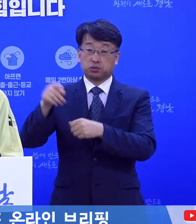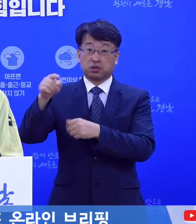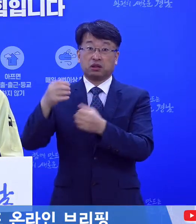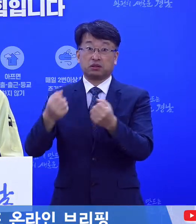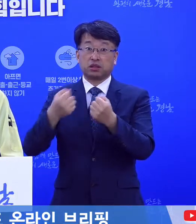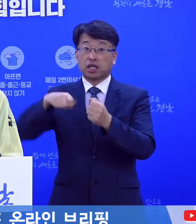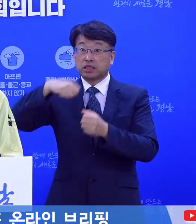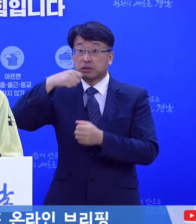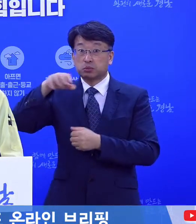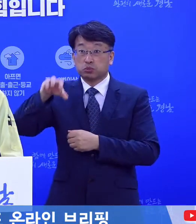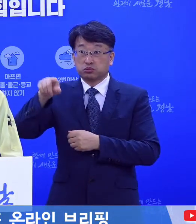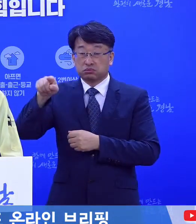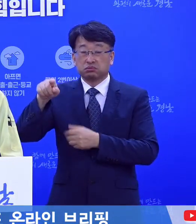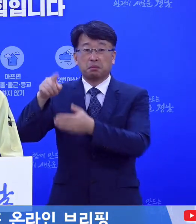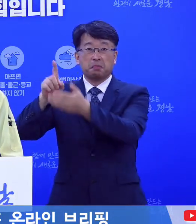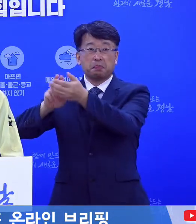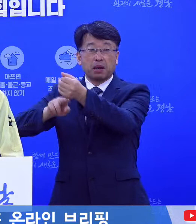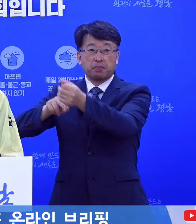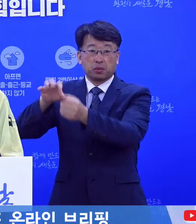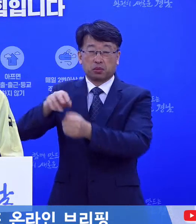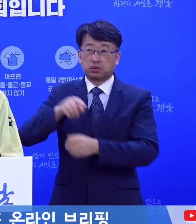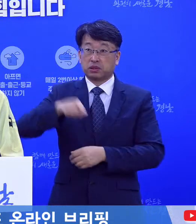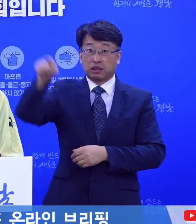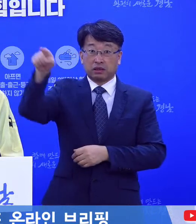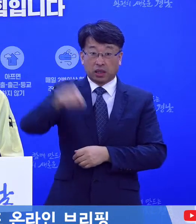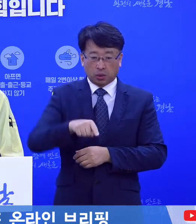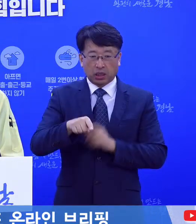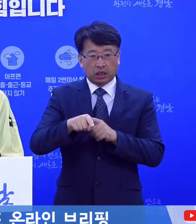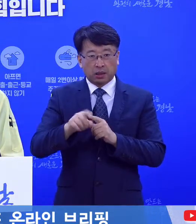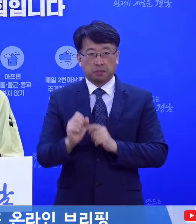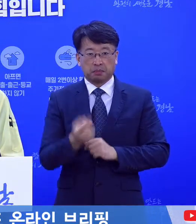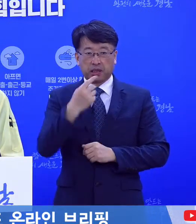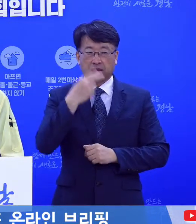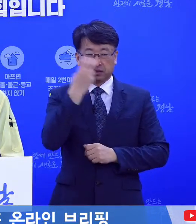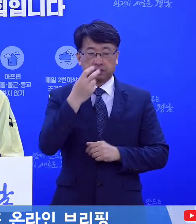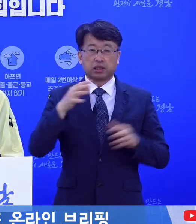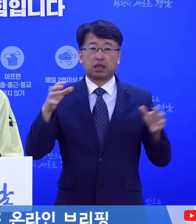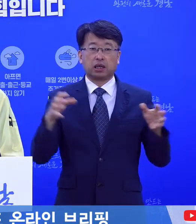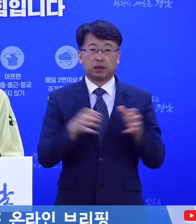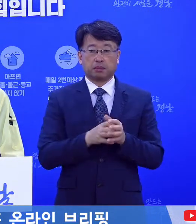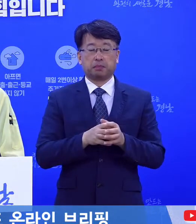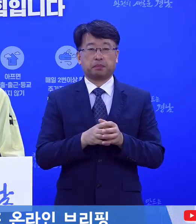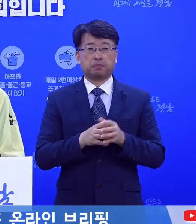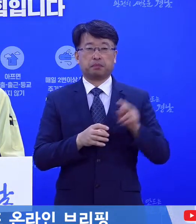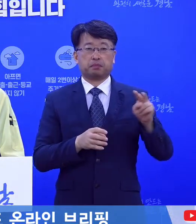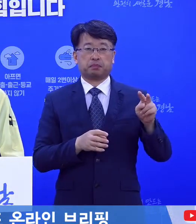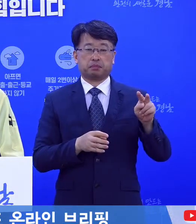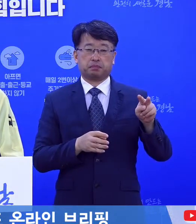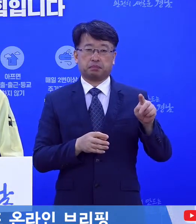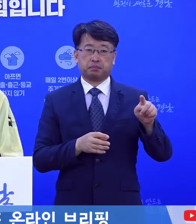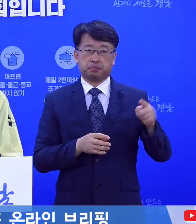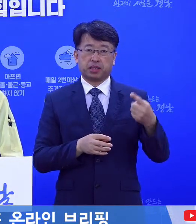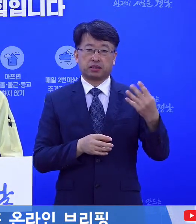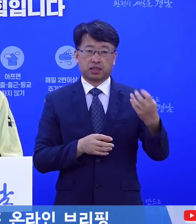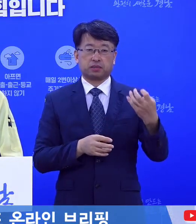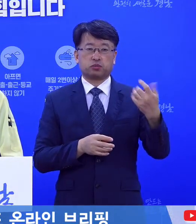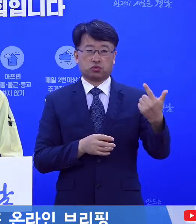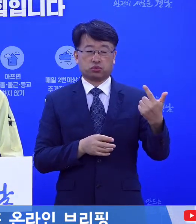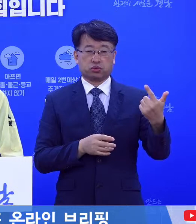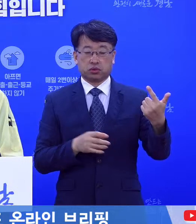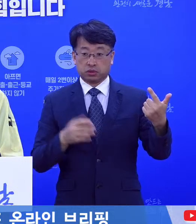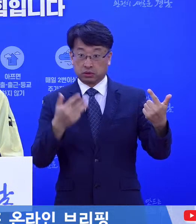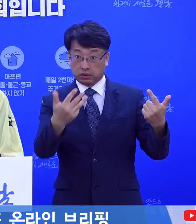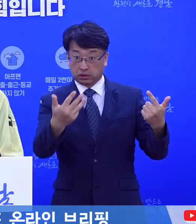판매 모임과 관련해 검사를 받은 인원은 총 146명입니다. 이중 8명이